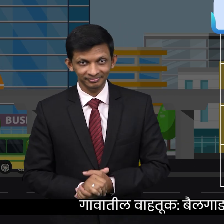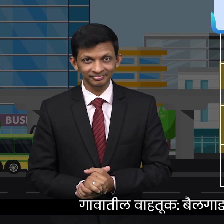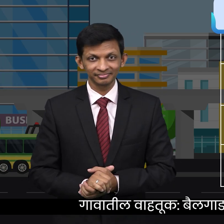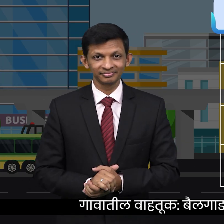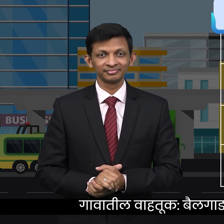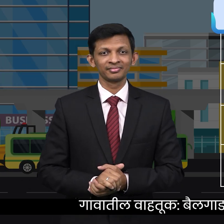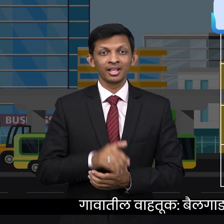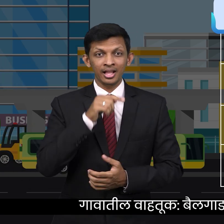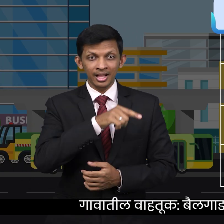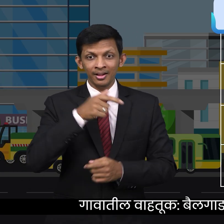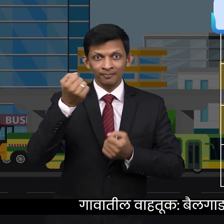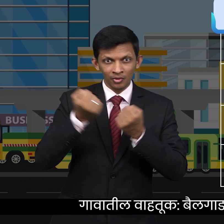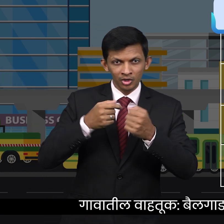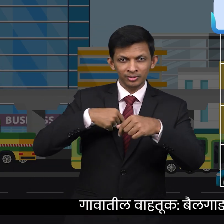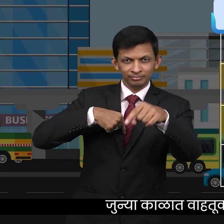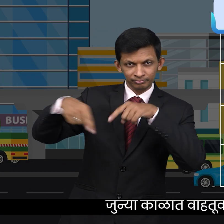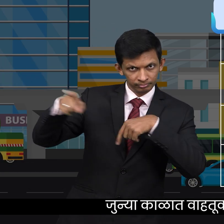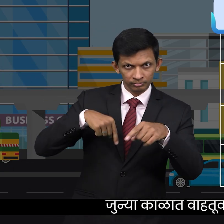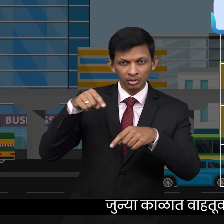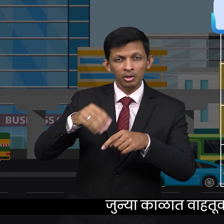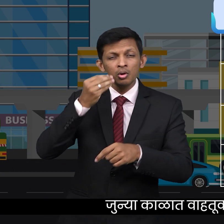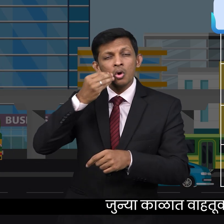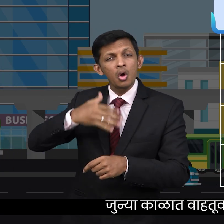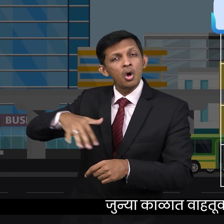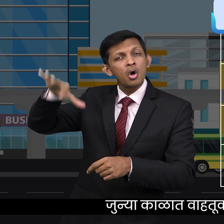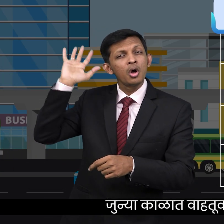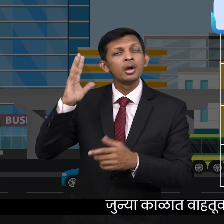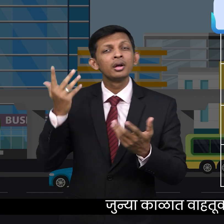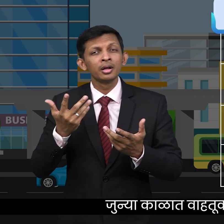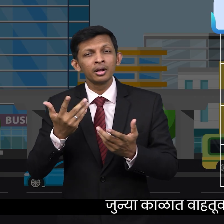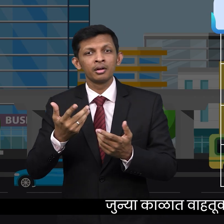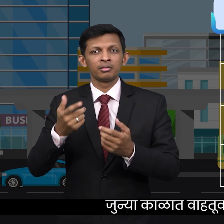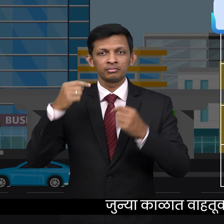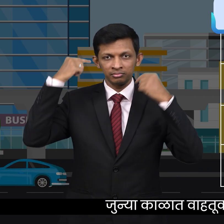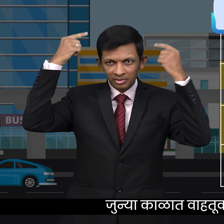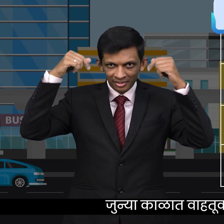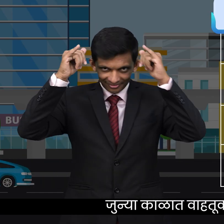मोटारसायकल, ऑटो रिक्षा. जुन्या काळातील वाहतूक.